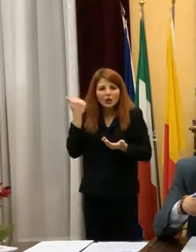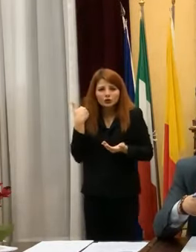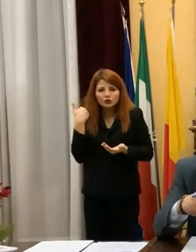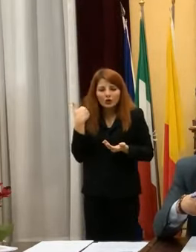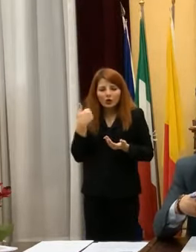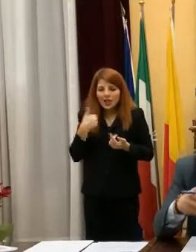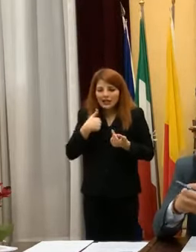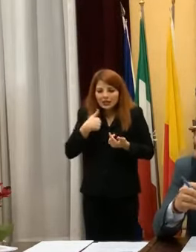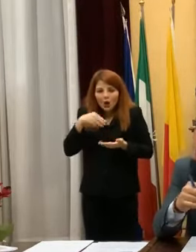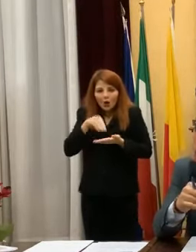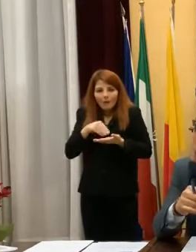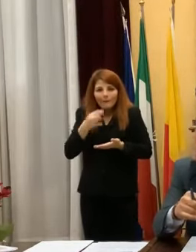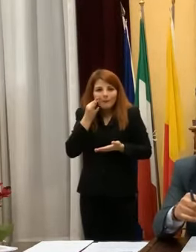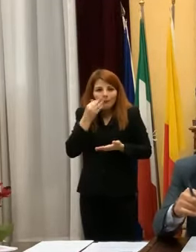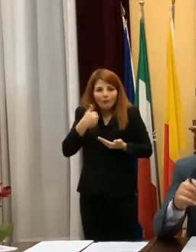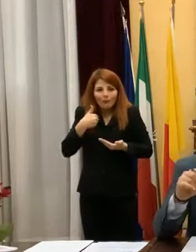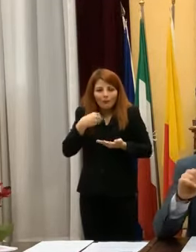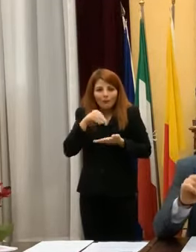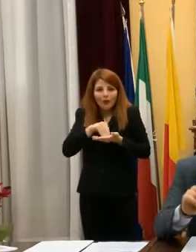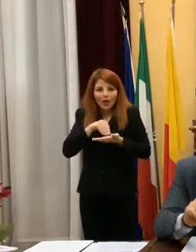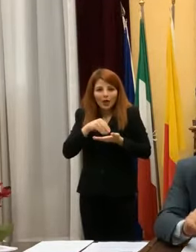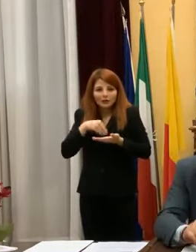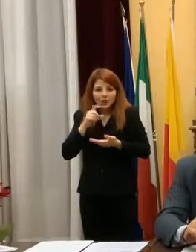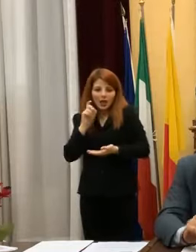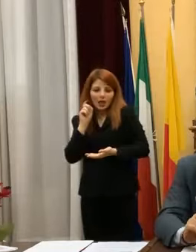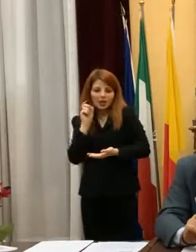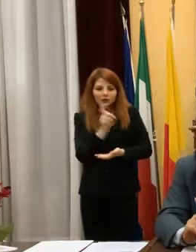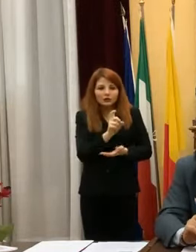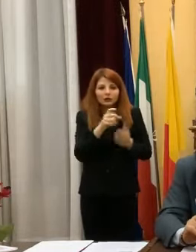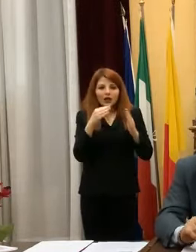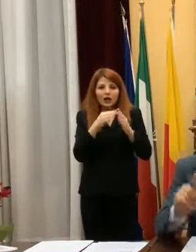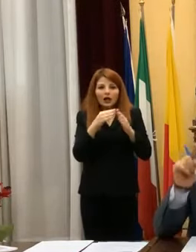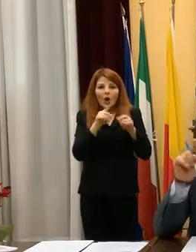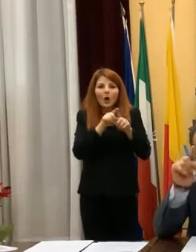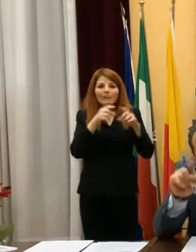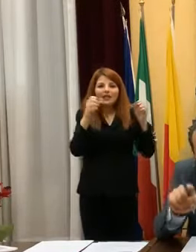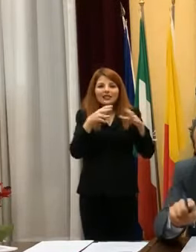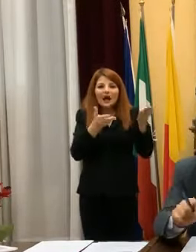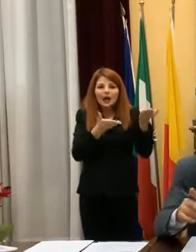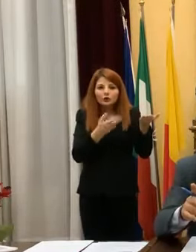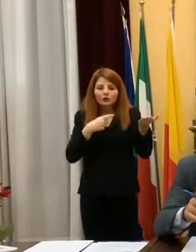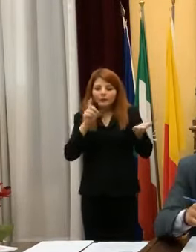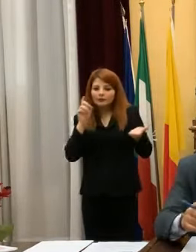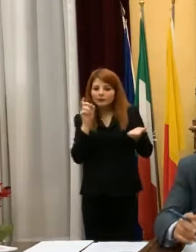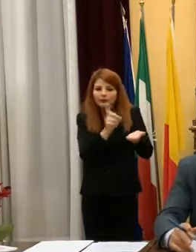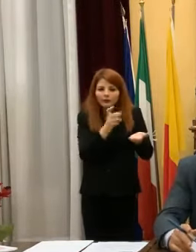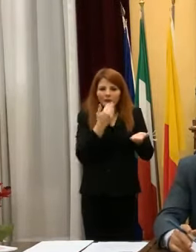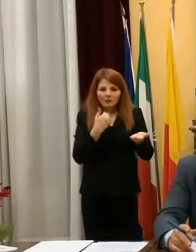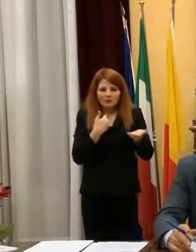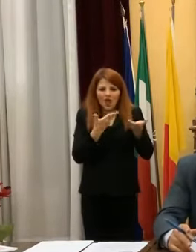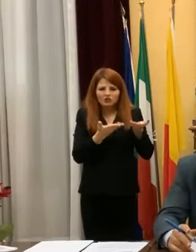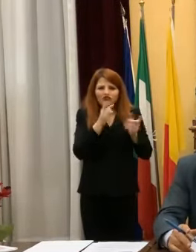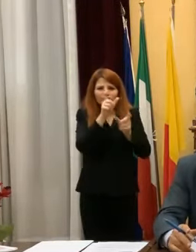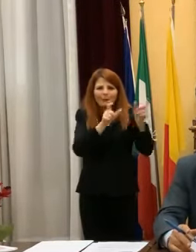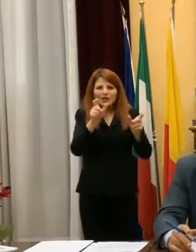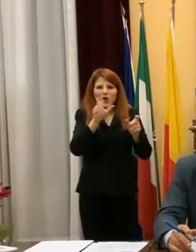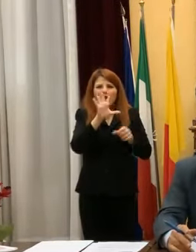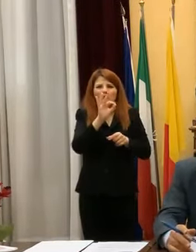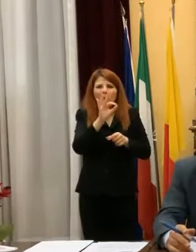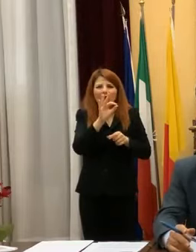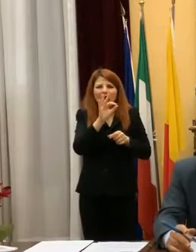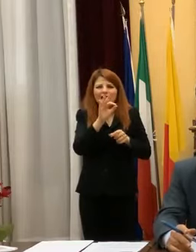comunicare agli operatori che erano tutti positivi, con oltre 50 pazienti positivi, e dovevano rimanere lì per almeno 48 ore, perché non potevamo